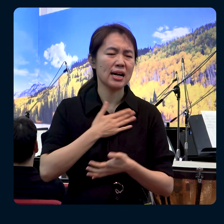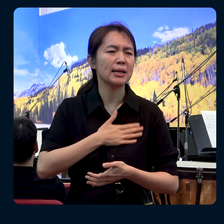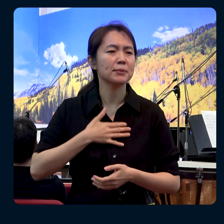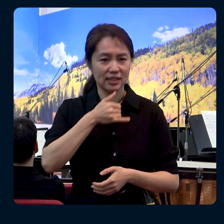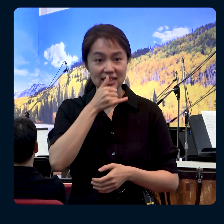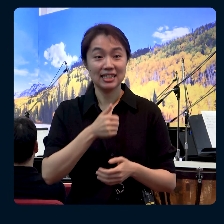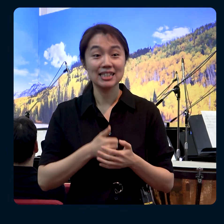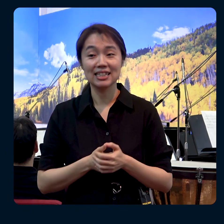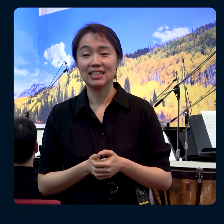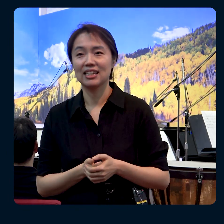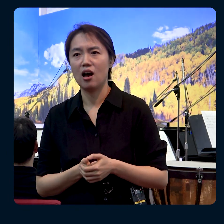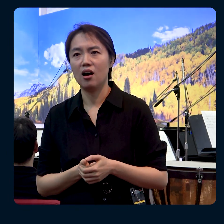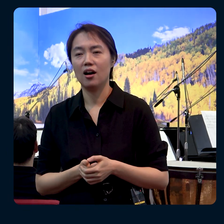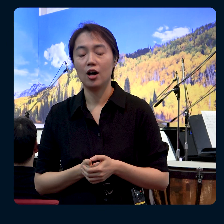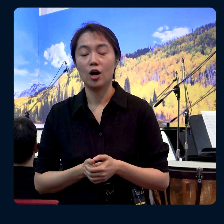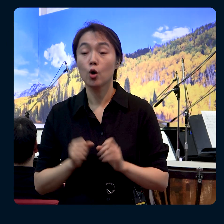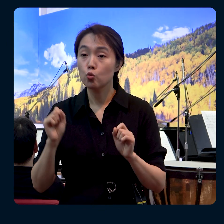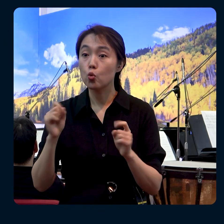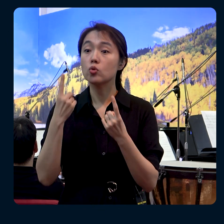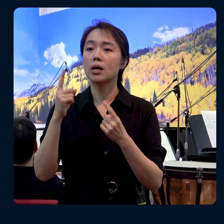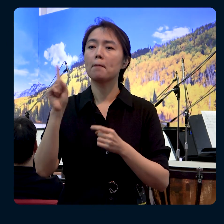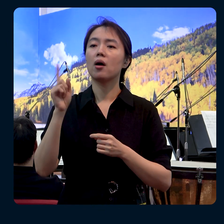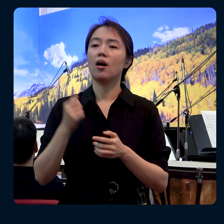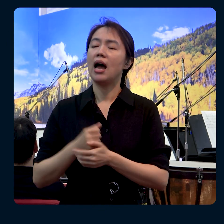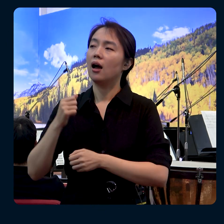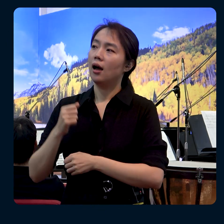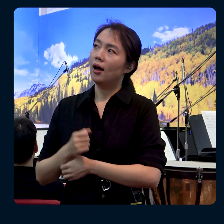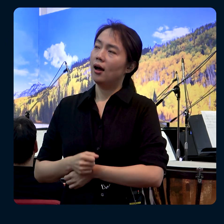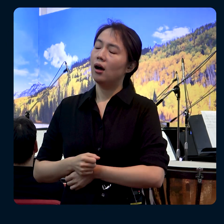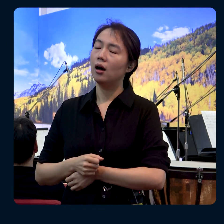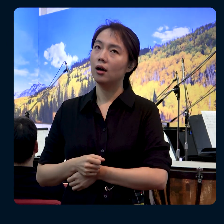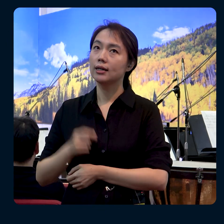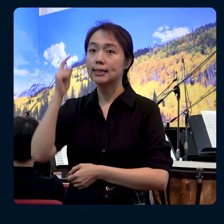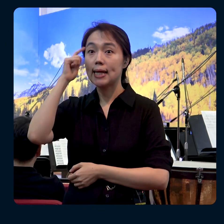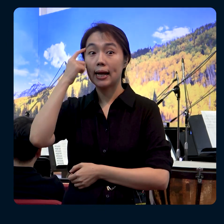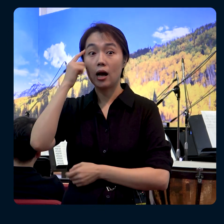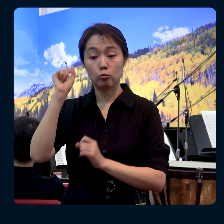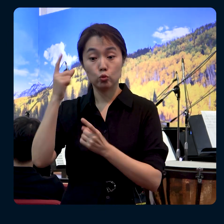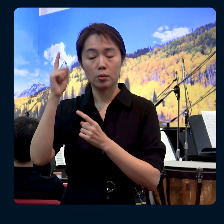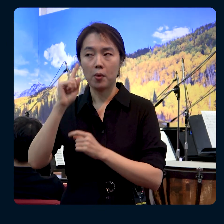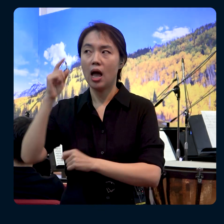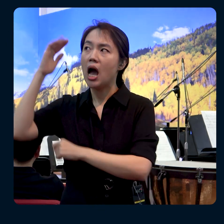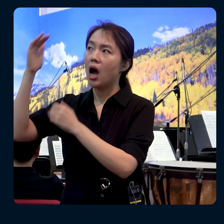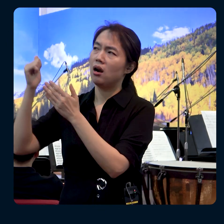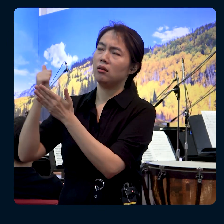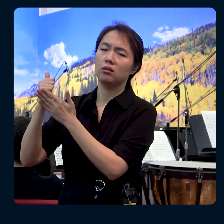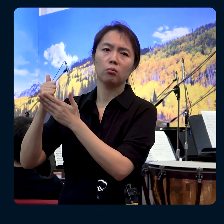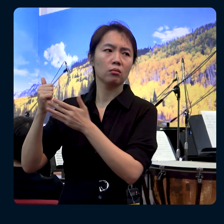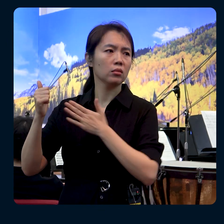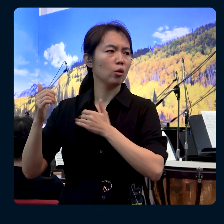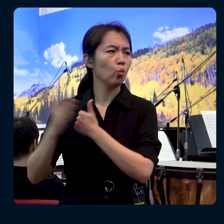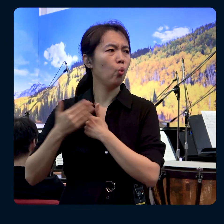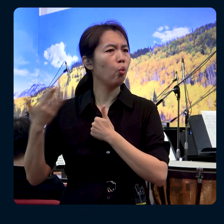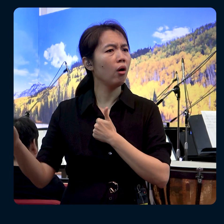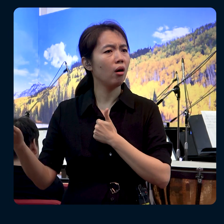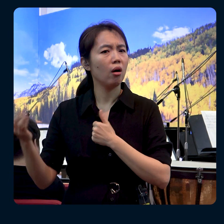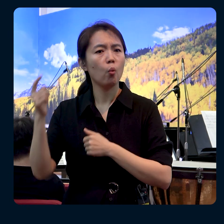거예요. 그러면 동시에 또 하나 올라오는 감정은 뭐냐? 그런 생각은 뭐냐? 하나님 왜 이렇게